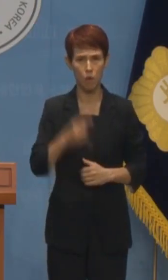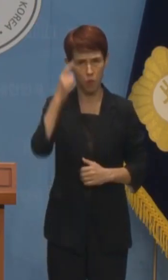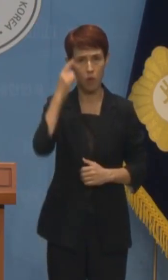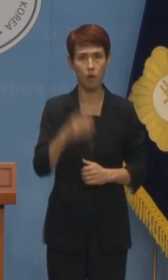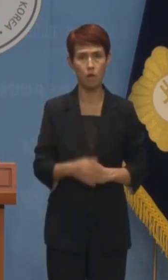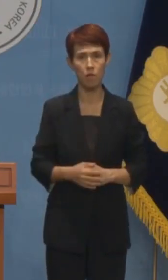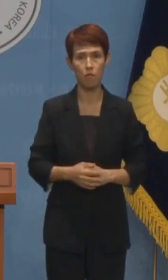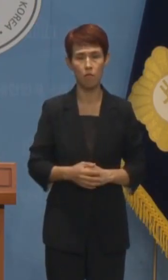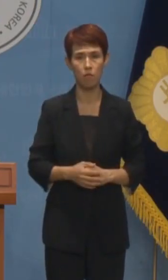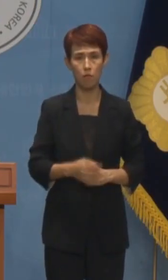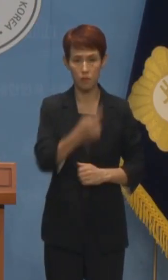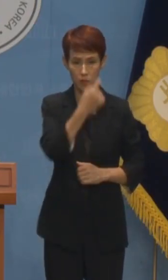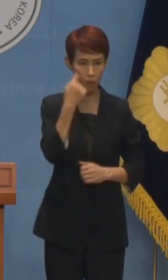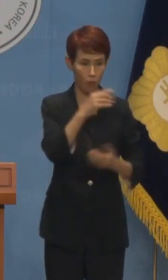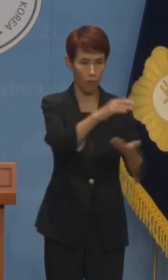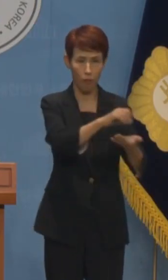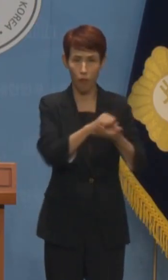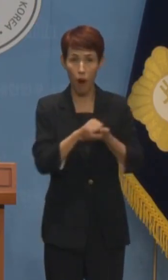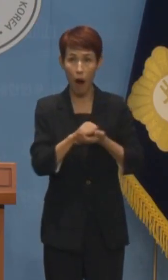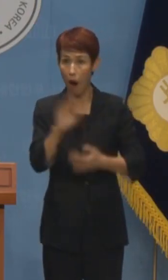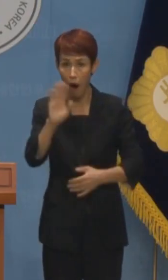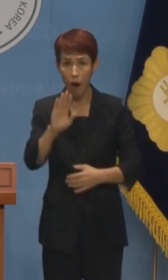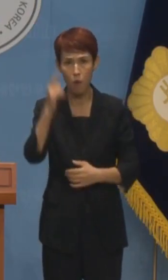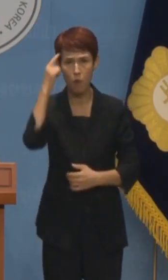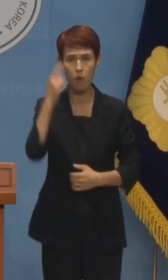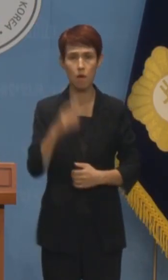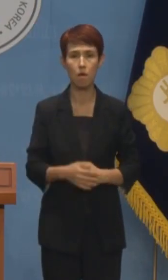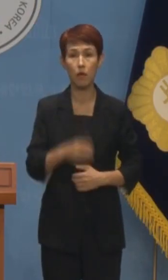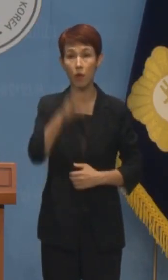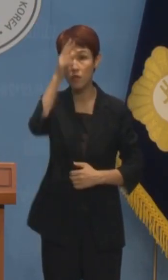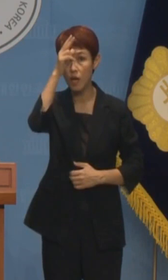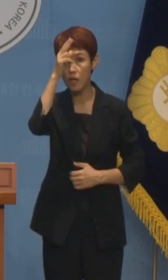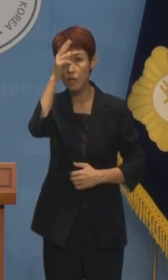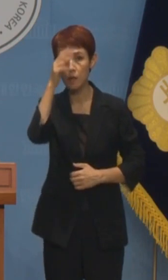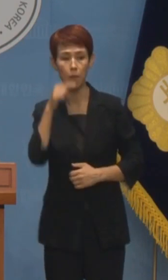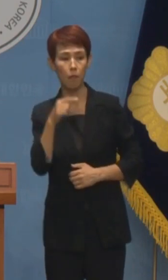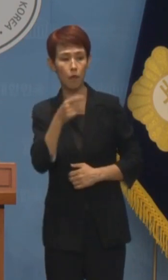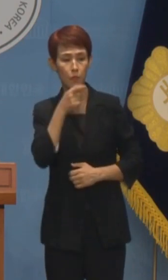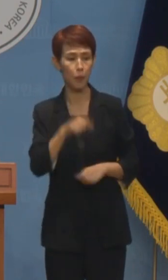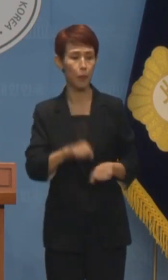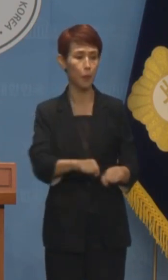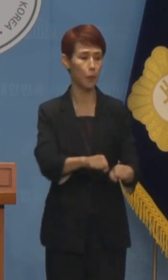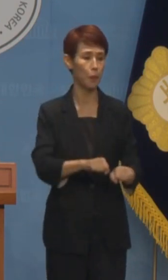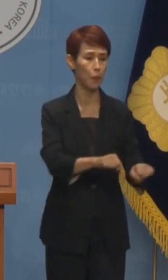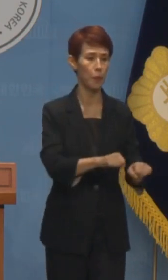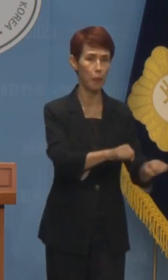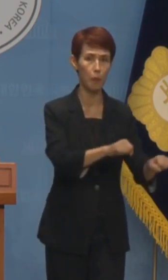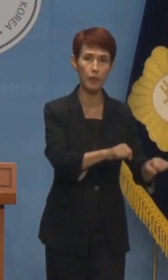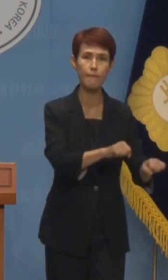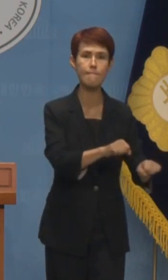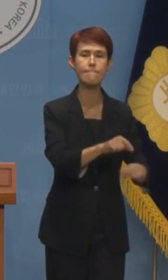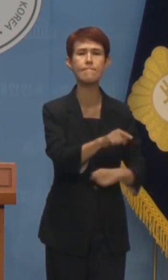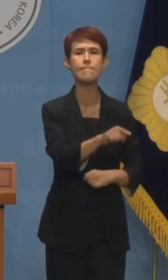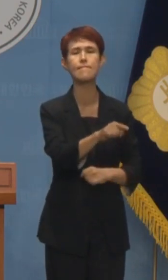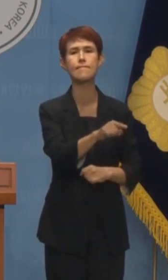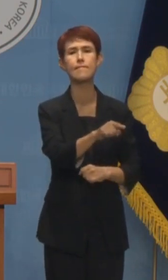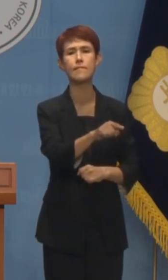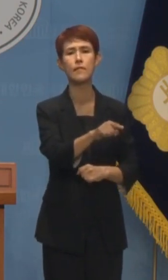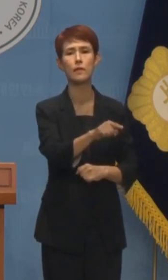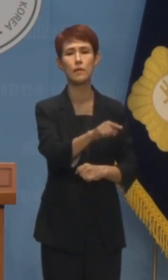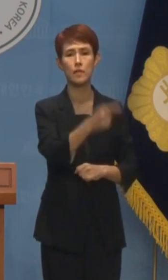절차를 진행하기는커녕 경찰이 직접 현장을 물걸레질 청소를 해서